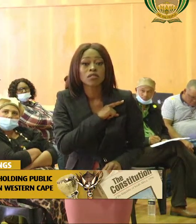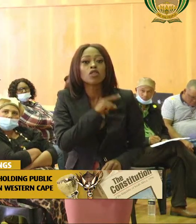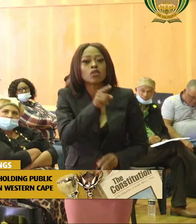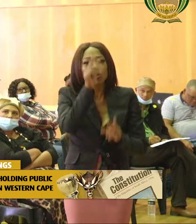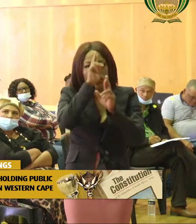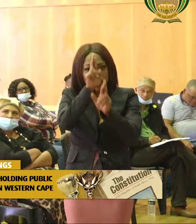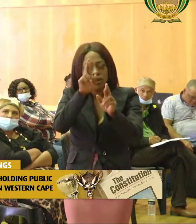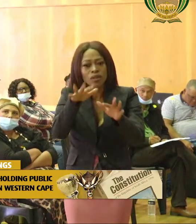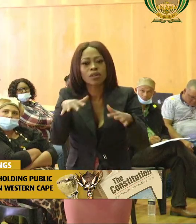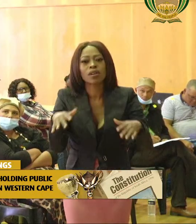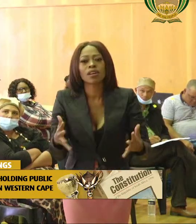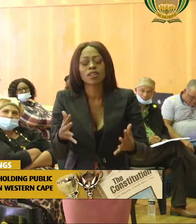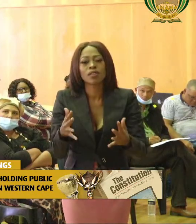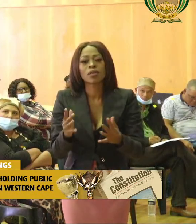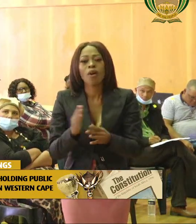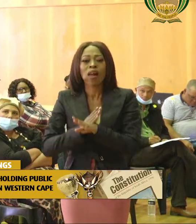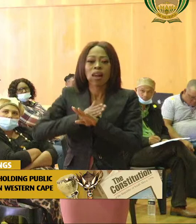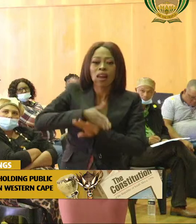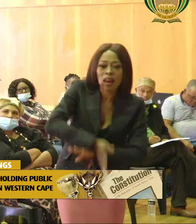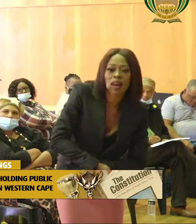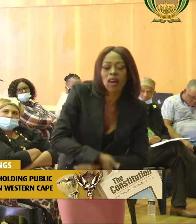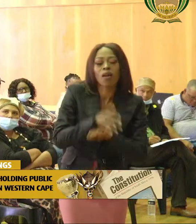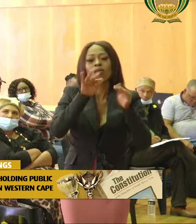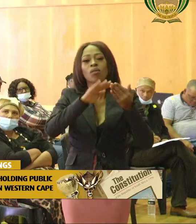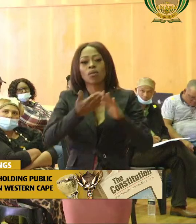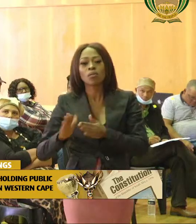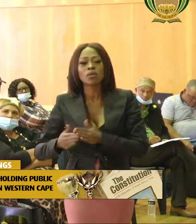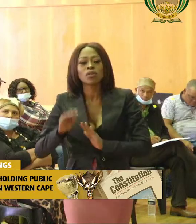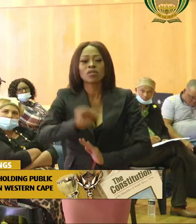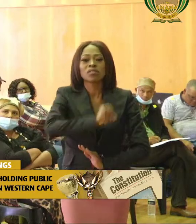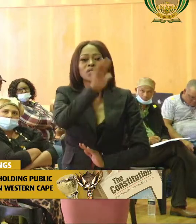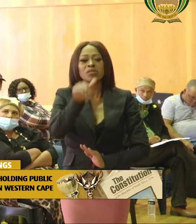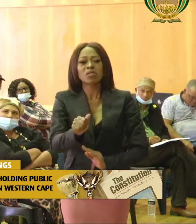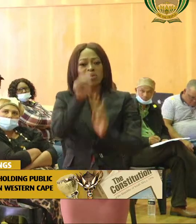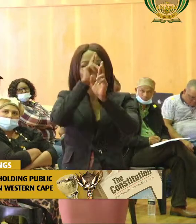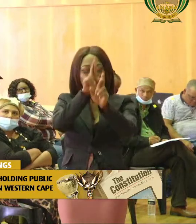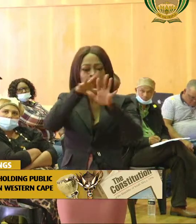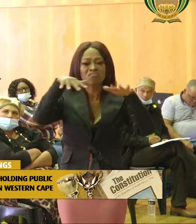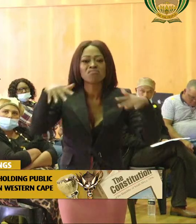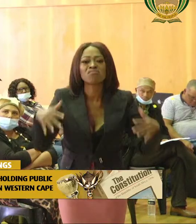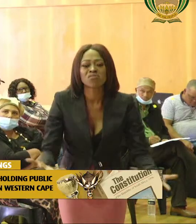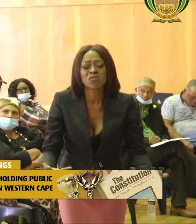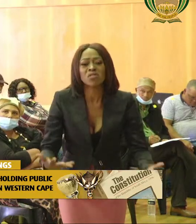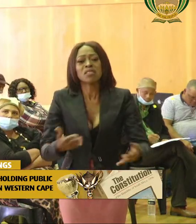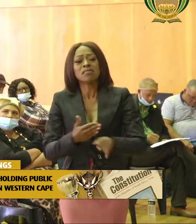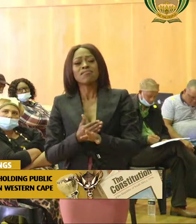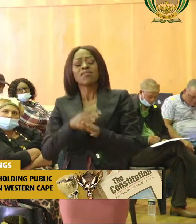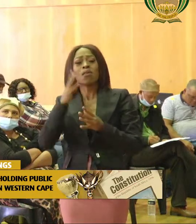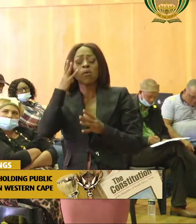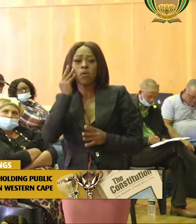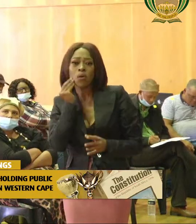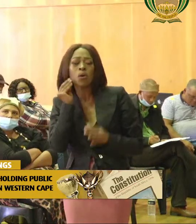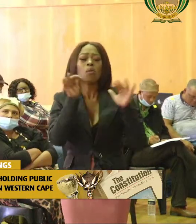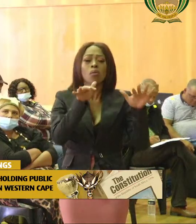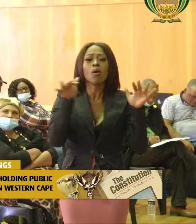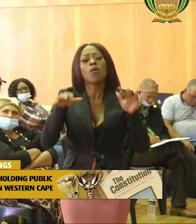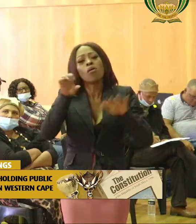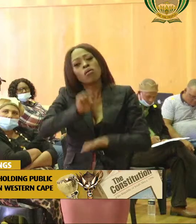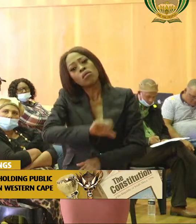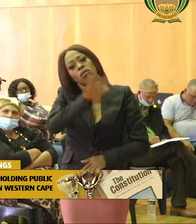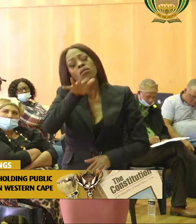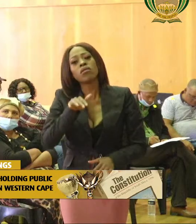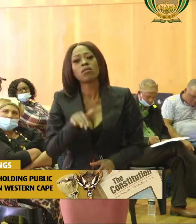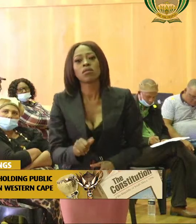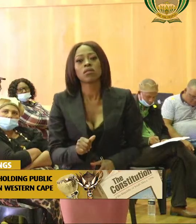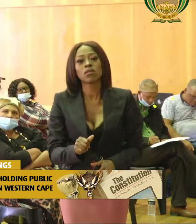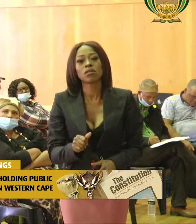die inwoners van Suid-Afrika. Julle disrespek die ware inwoners van Suid-Afrika.